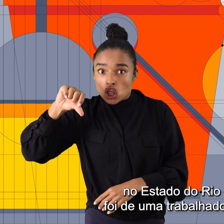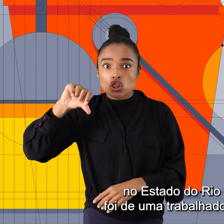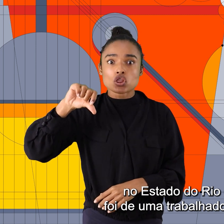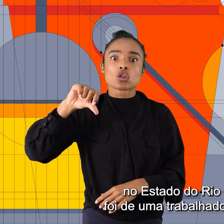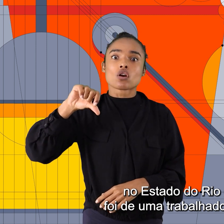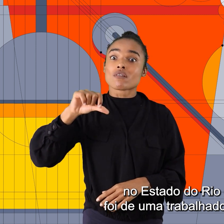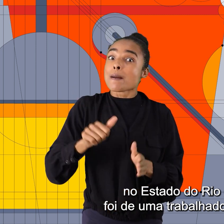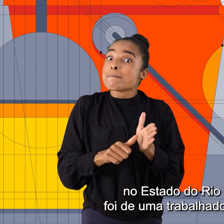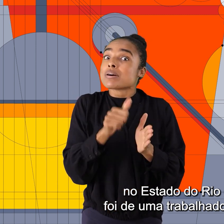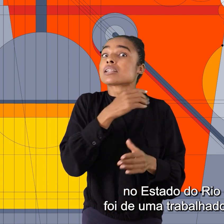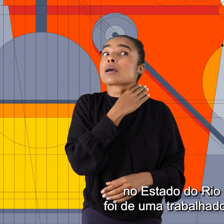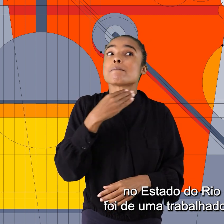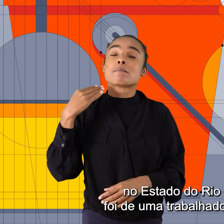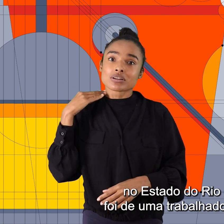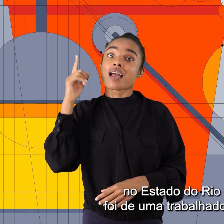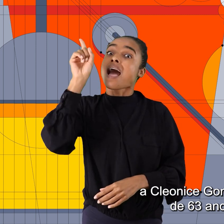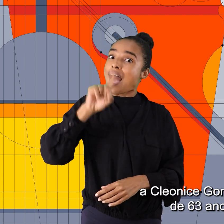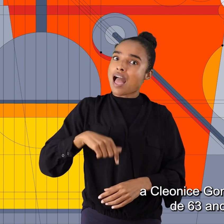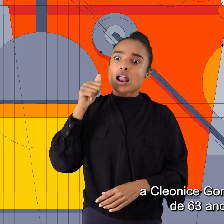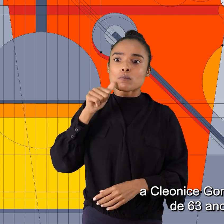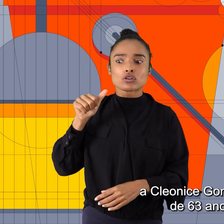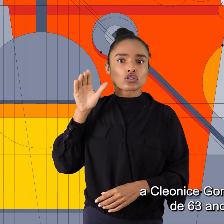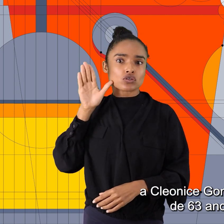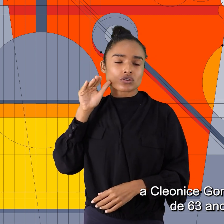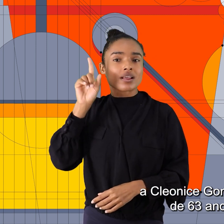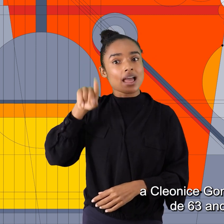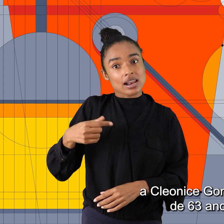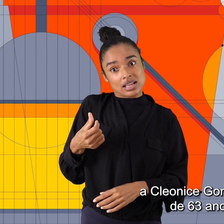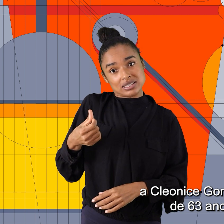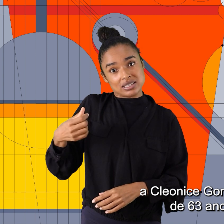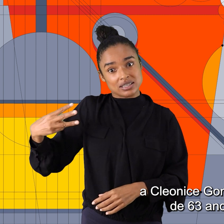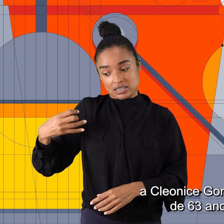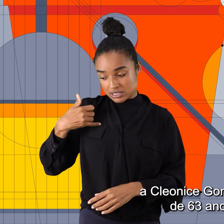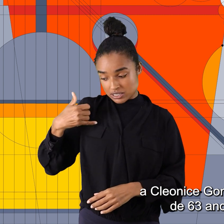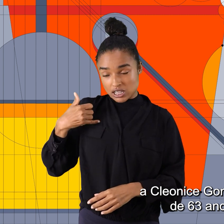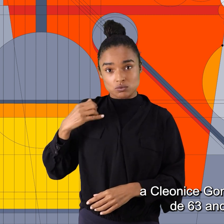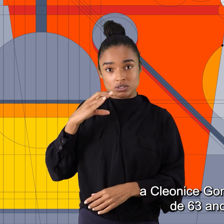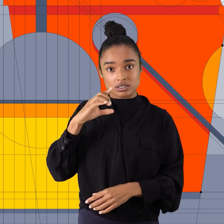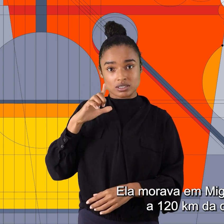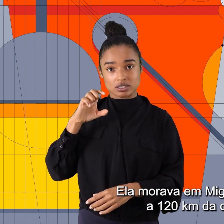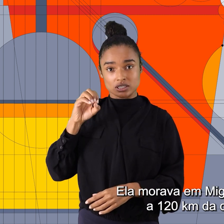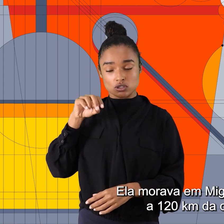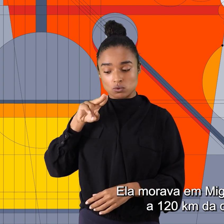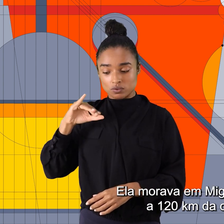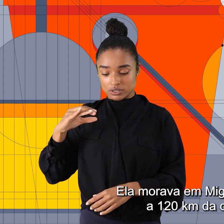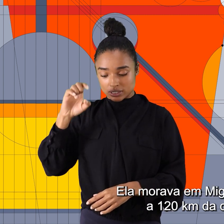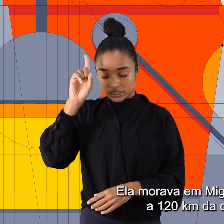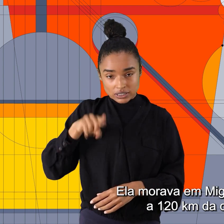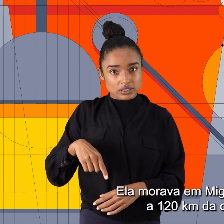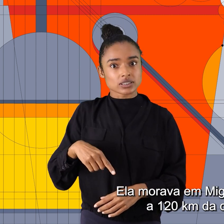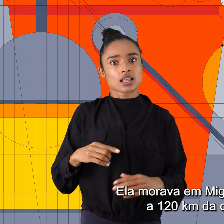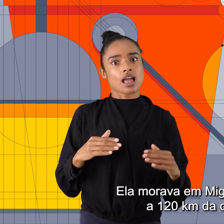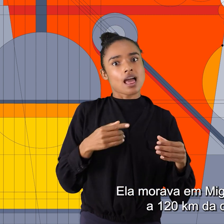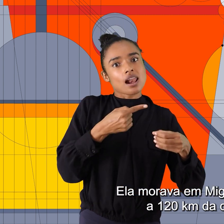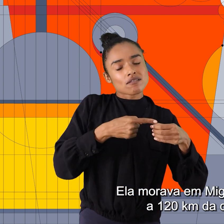de Janeiro foi de uma trabalhadora doméstica, a Cleonice Gonçalves, de 63 anos. Ela morava em Miguel Pereira,